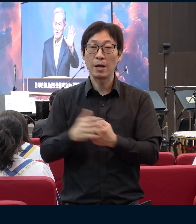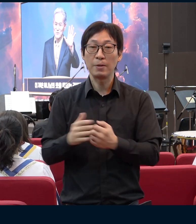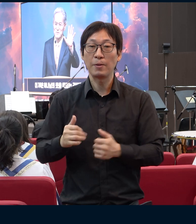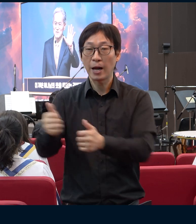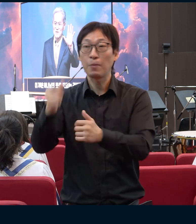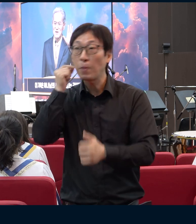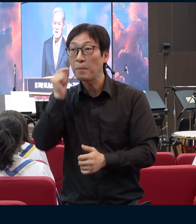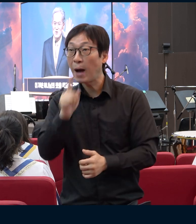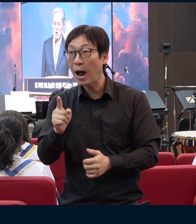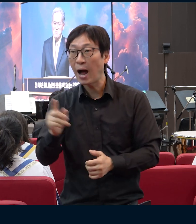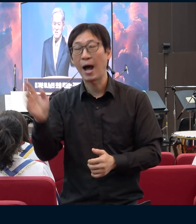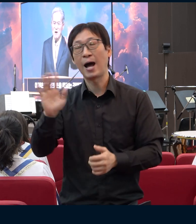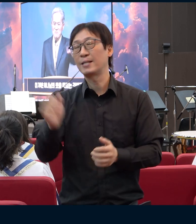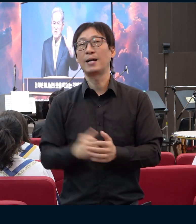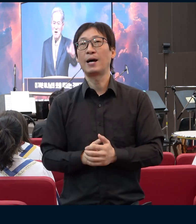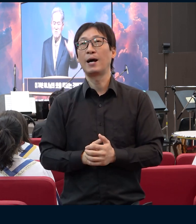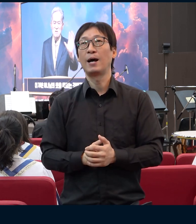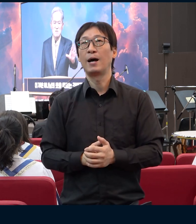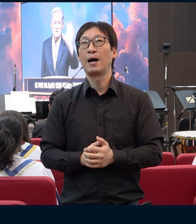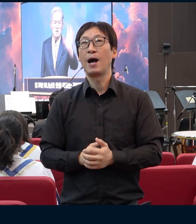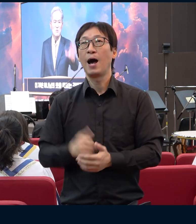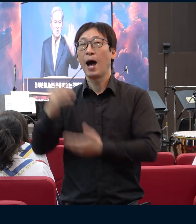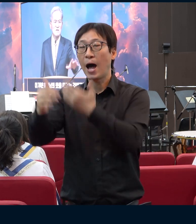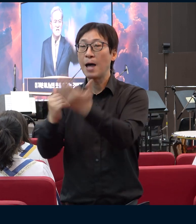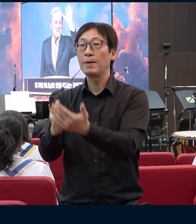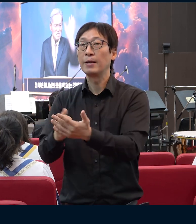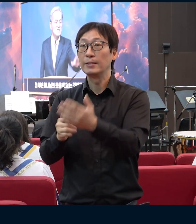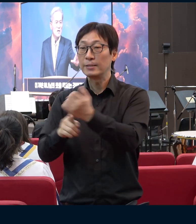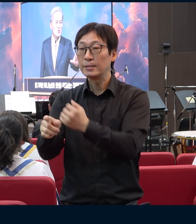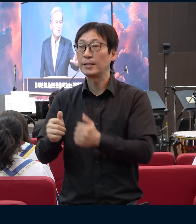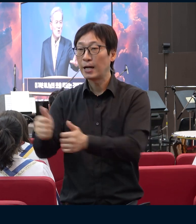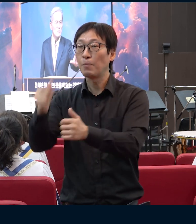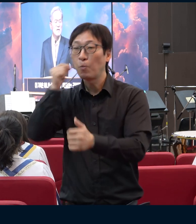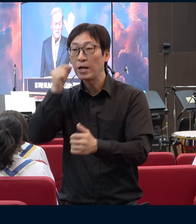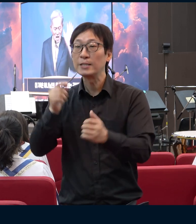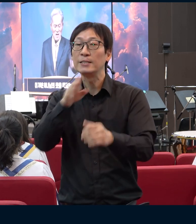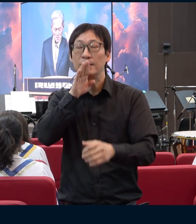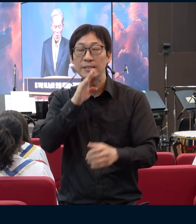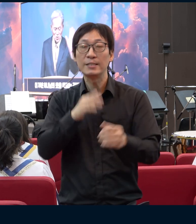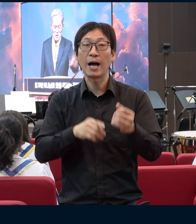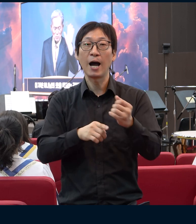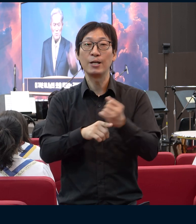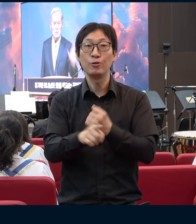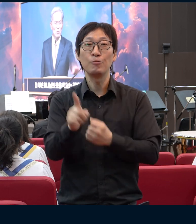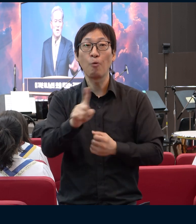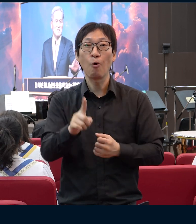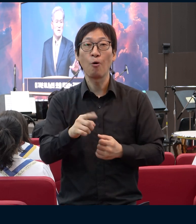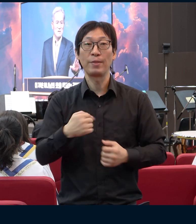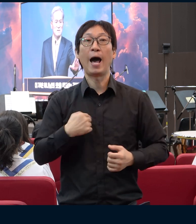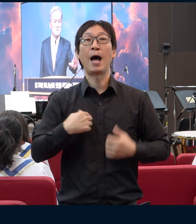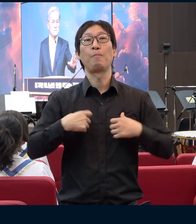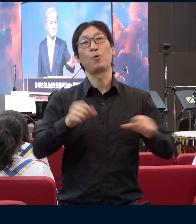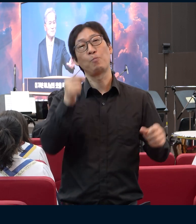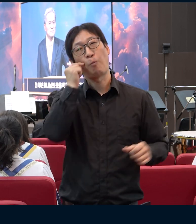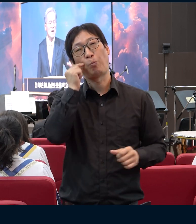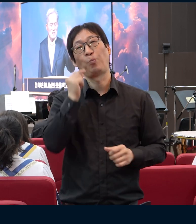하지만 아니요. 정말 사람들이 하나님의 뜻을 따르지 못하는 진짜 이유는 뭐냐면 자기 포기를